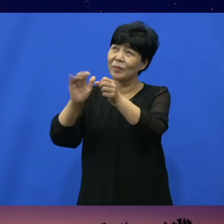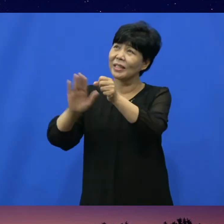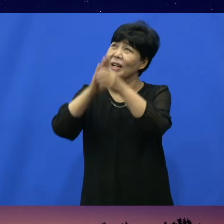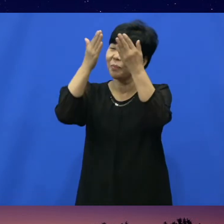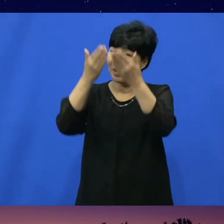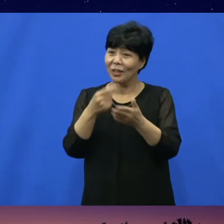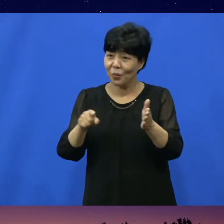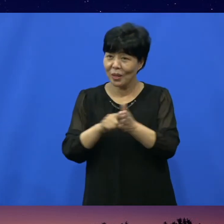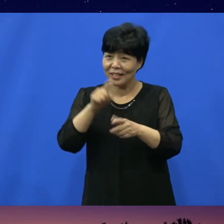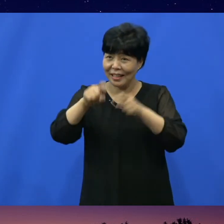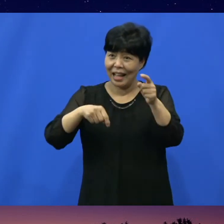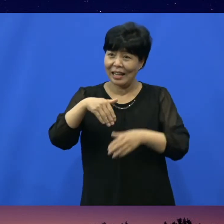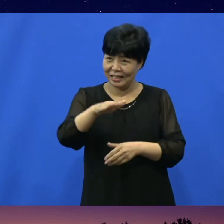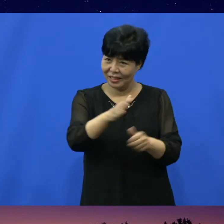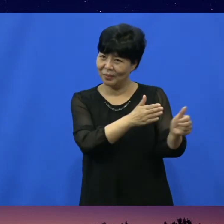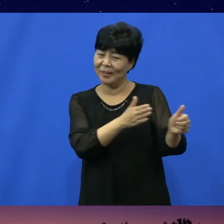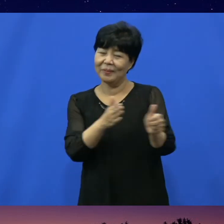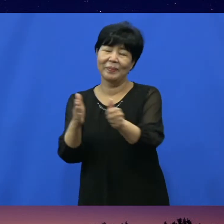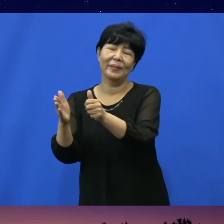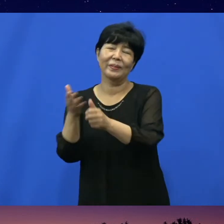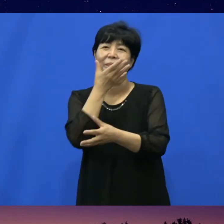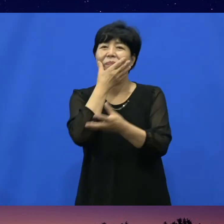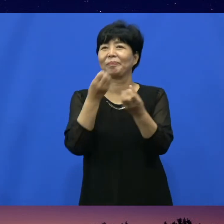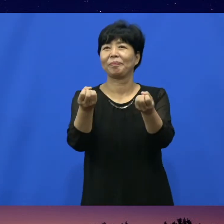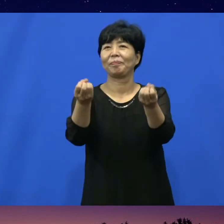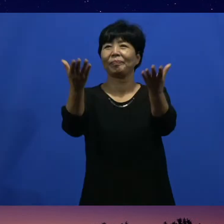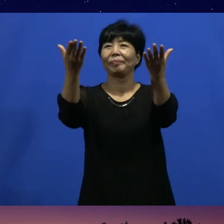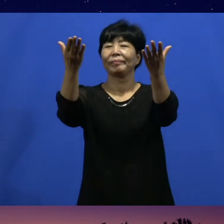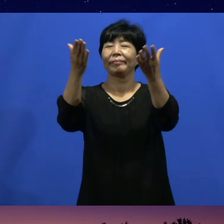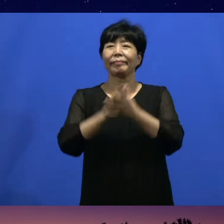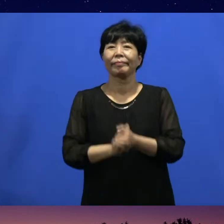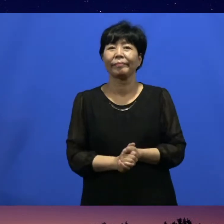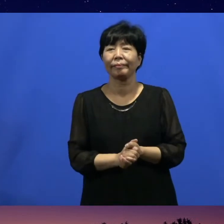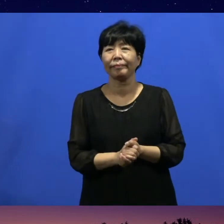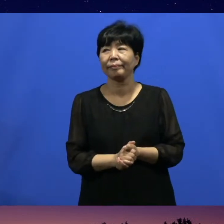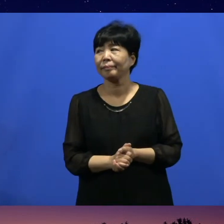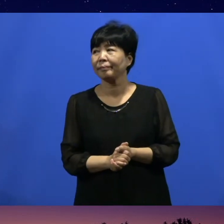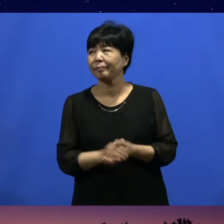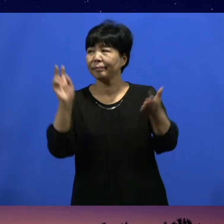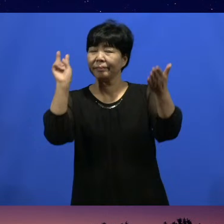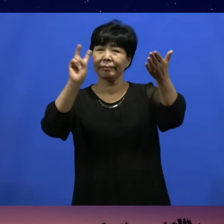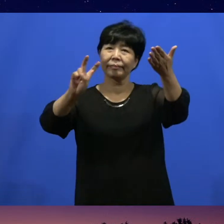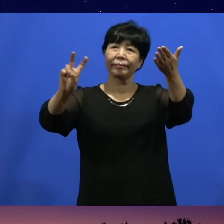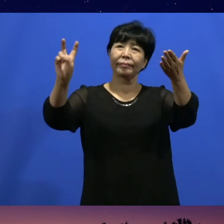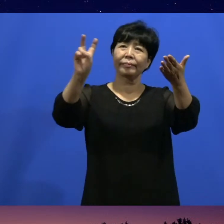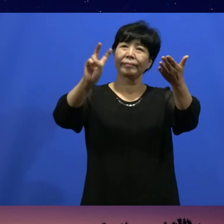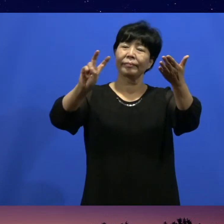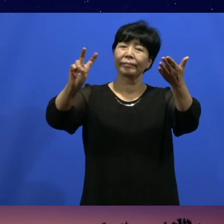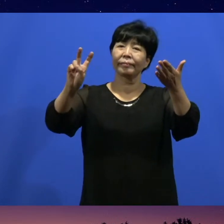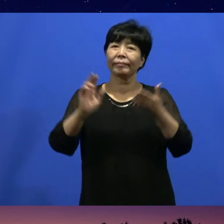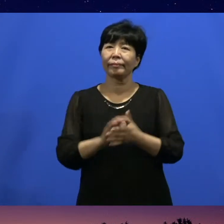여러분들 되시기를 축원합니다. 찬양 하나 하고 기도하며 나가겠습니다.